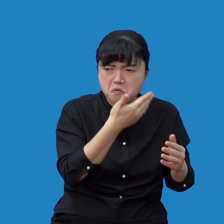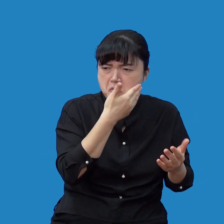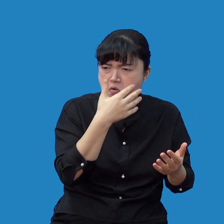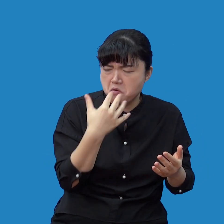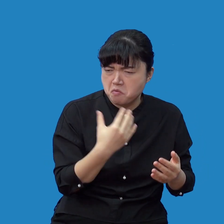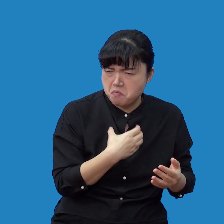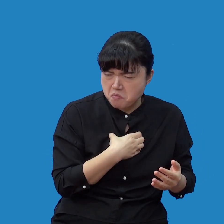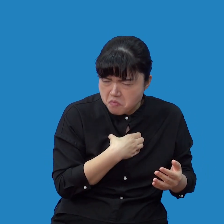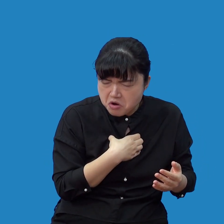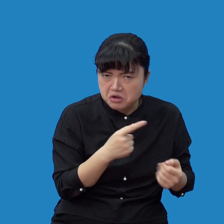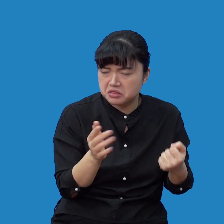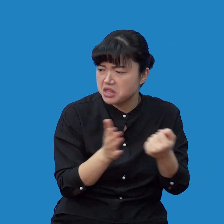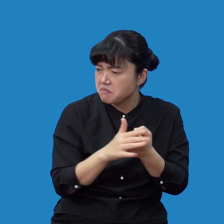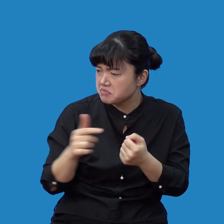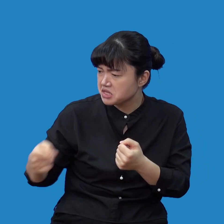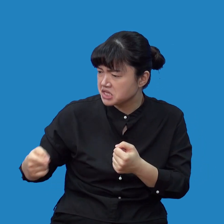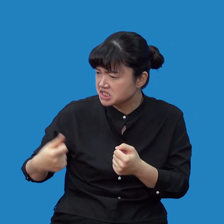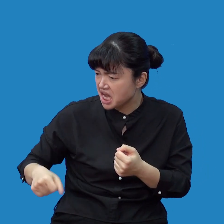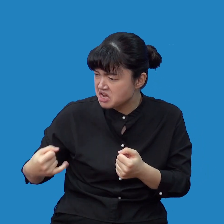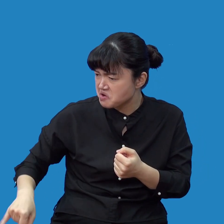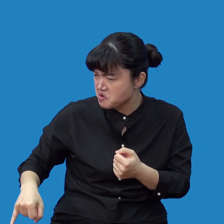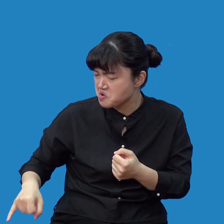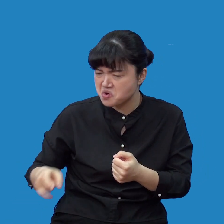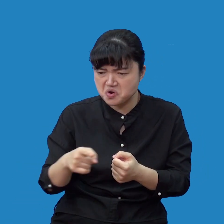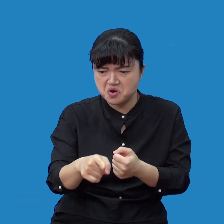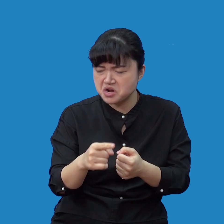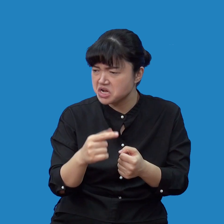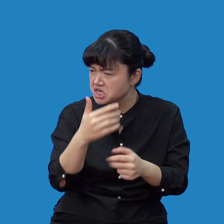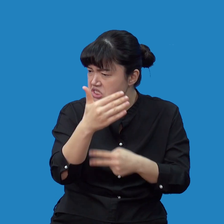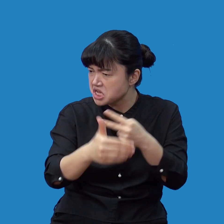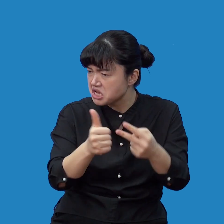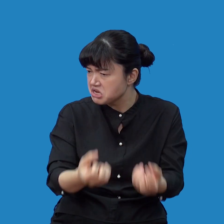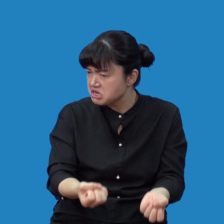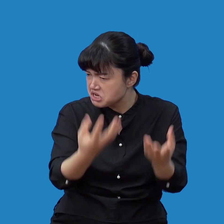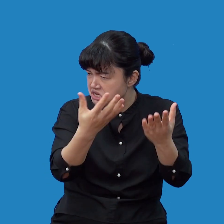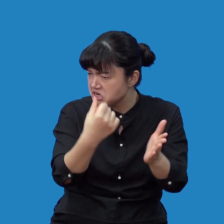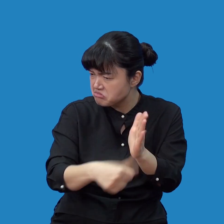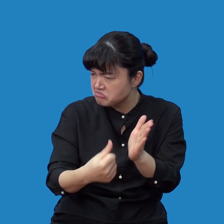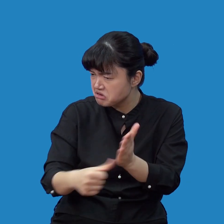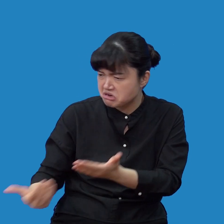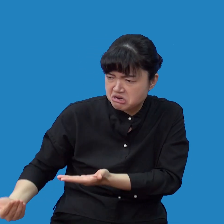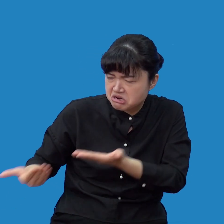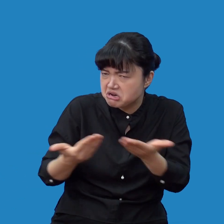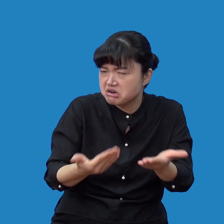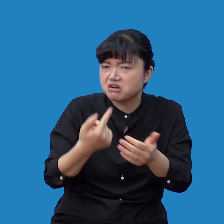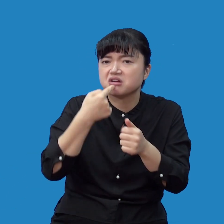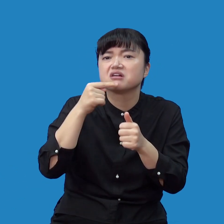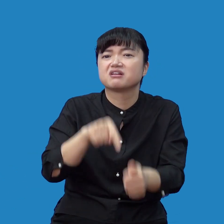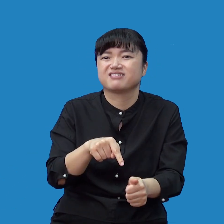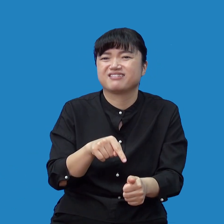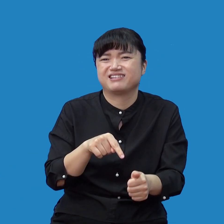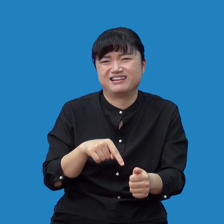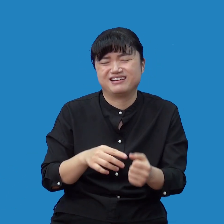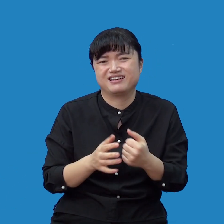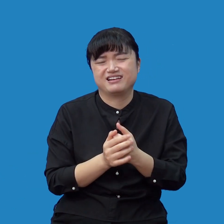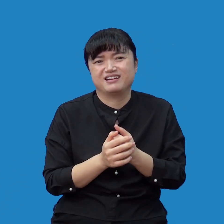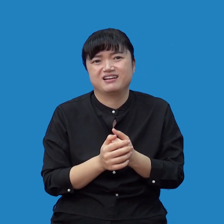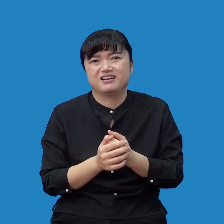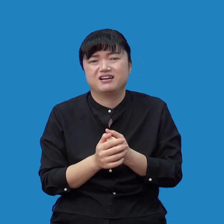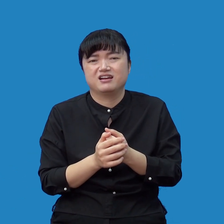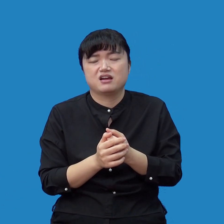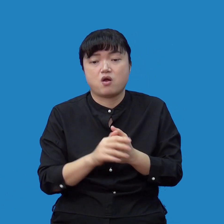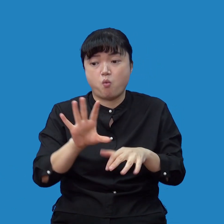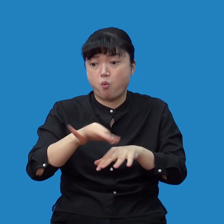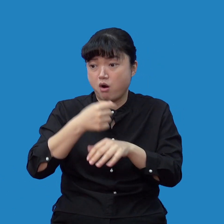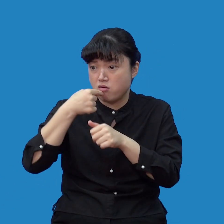자녀를 참 제물로 바쳐라, 이런 종교적인 의도가 같이 있습니다. 이 고대 시대에 이 왕명이라는